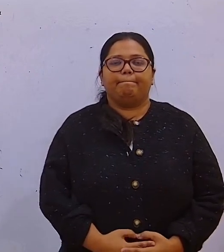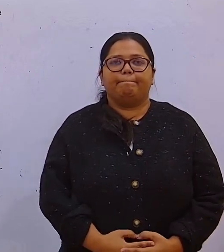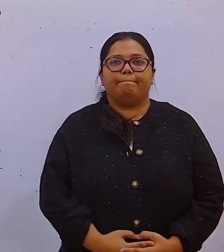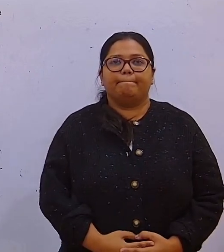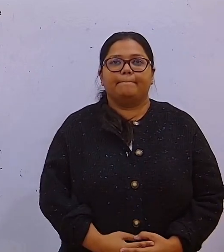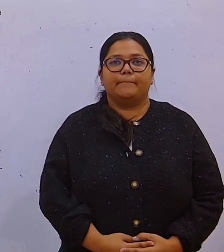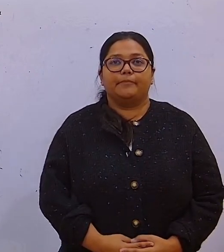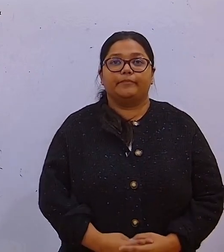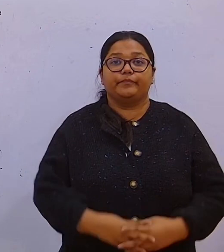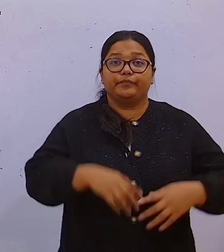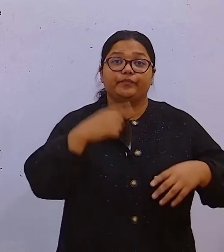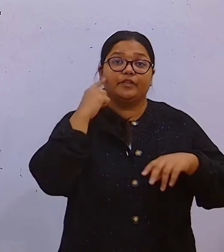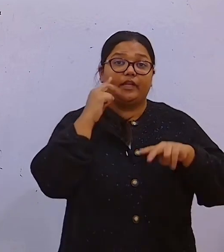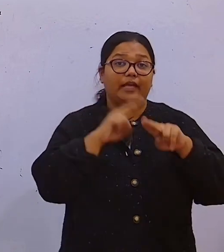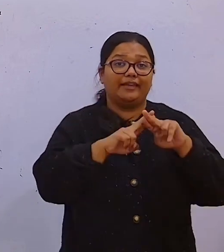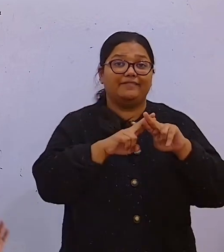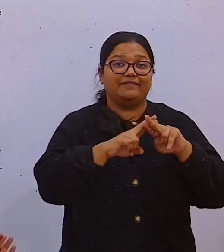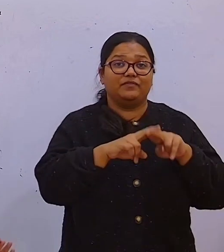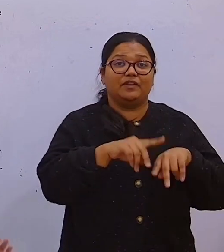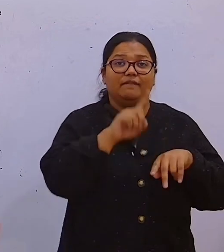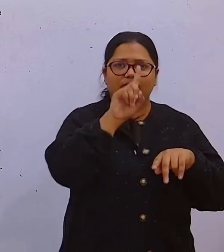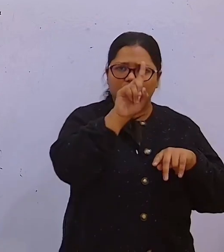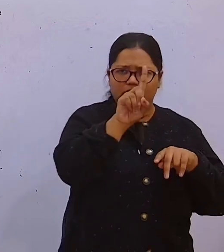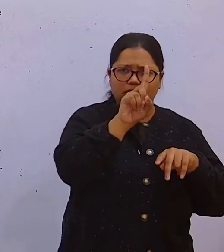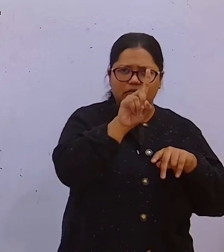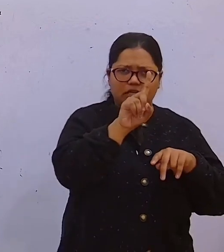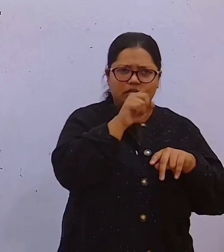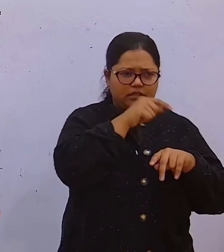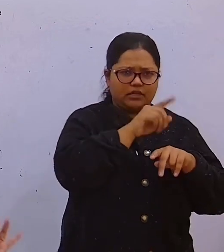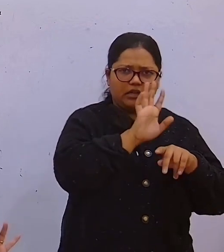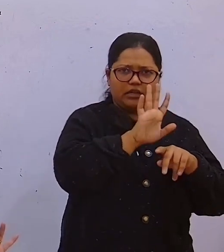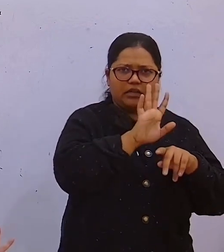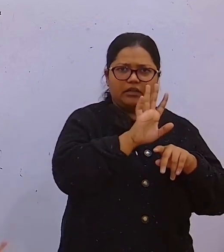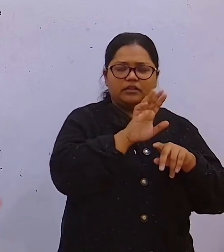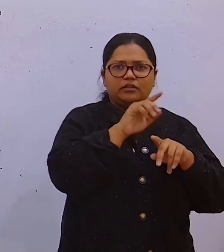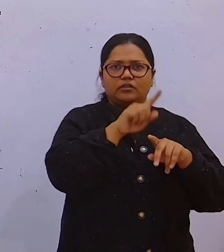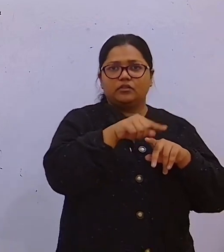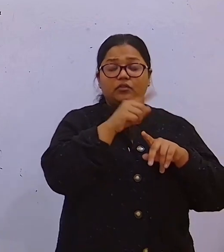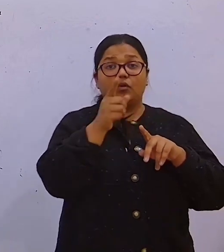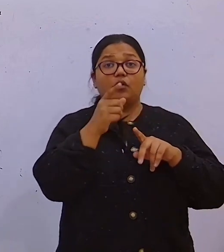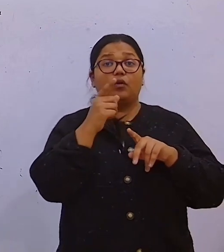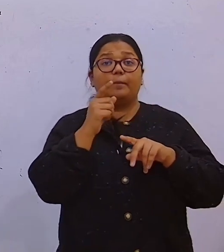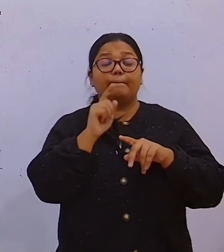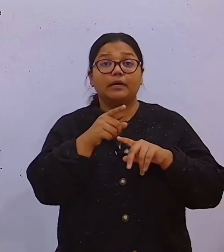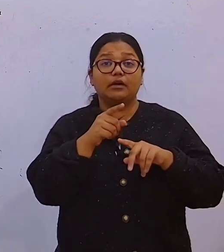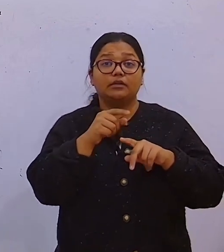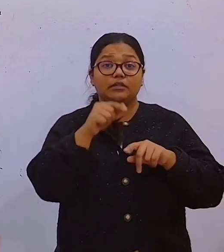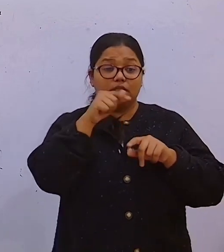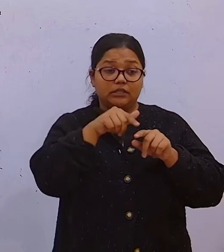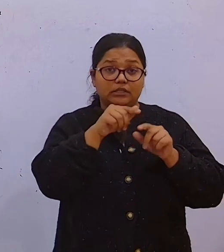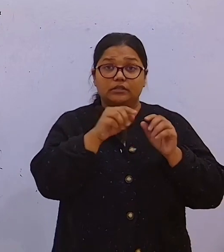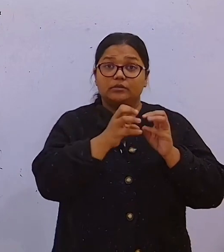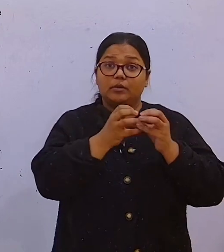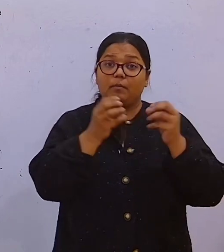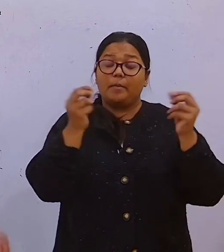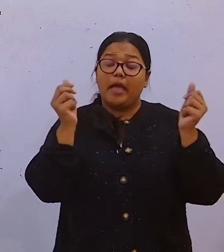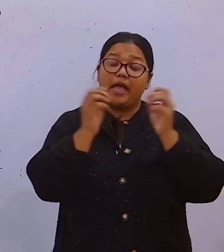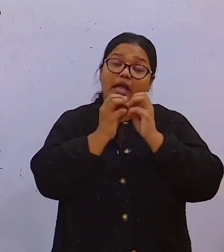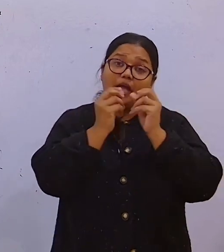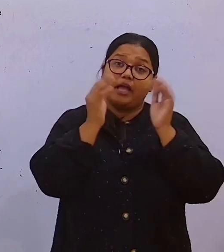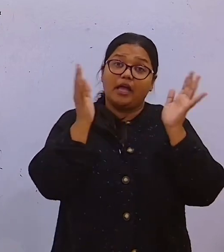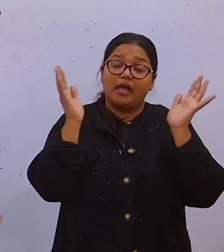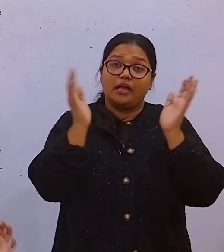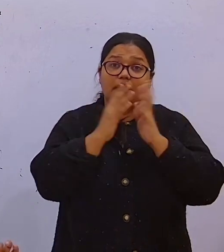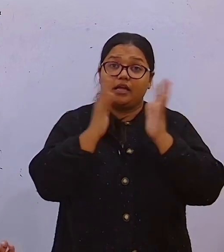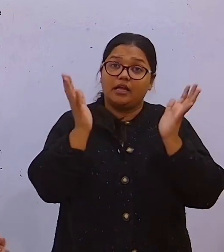अगर एक की बात करेंगे तो अ लॉफ ऑफ या फिर अ पीस ऑफ, लेकिन अगर वहीं पे हमको ज्यादा बताना हो